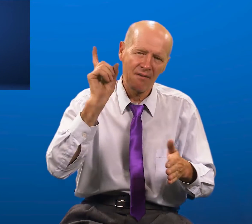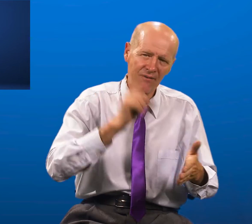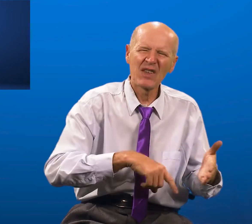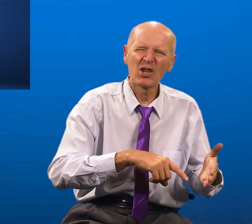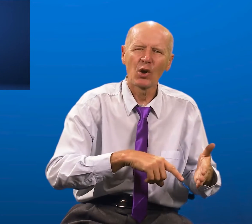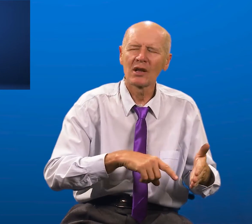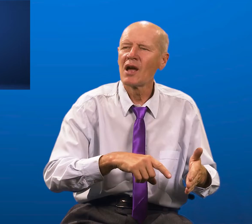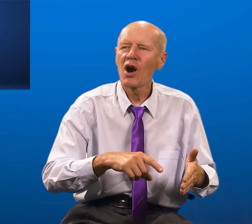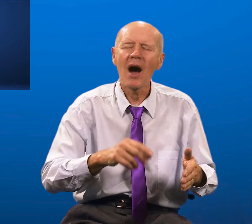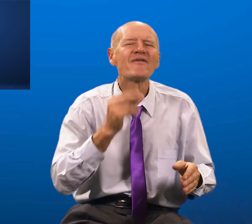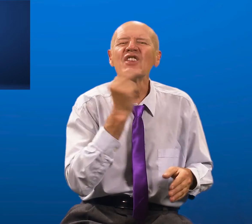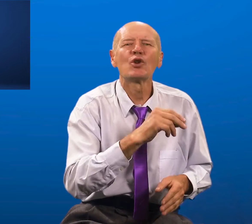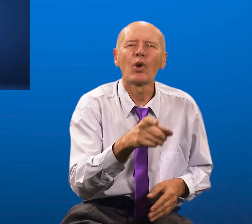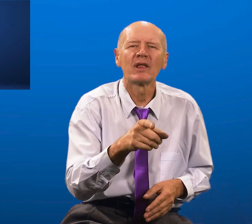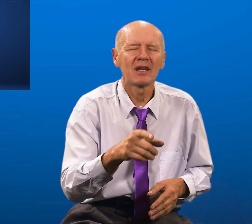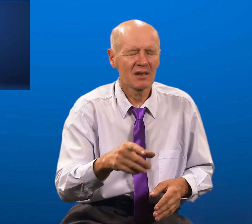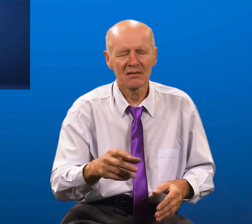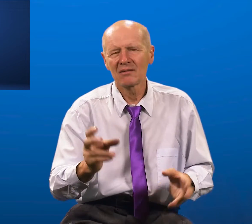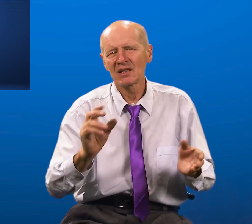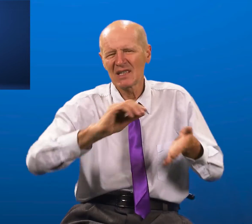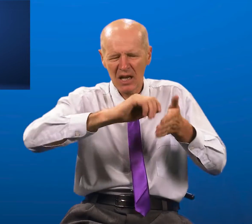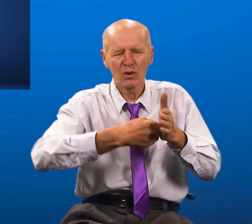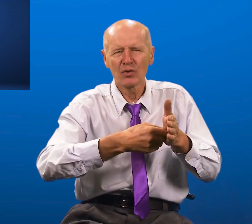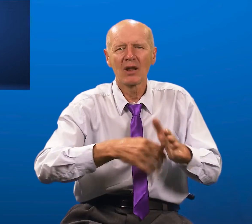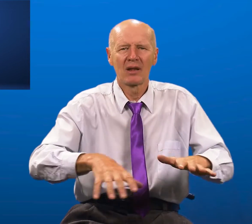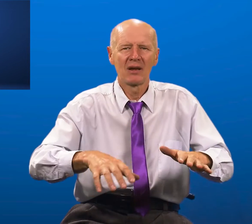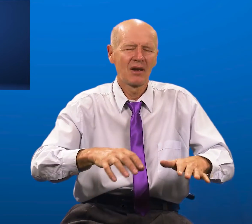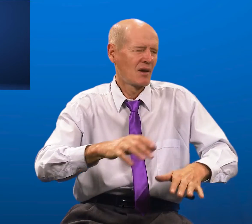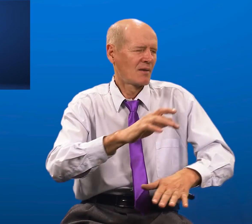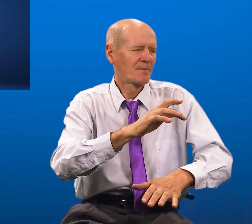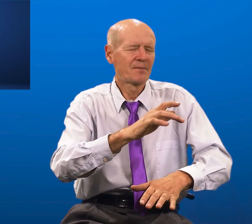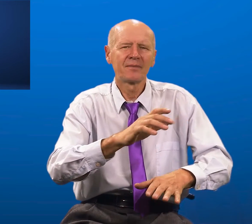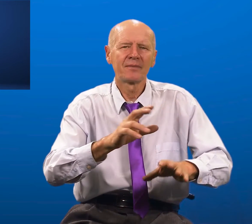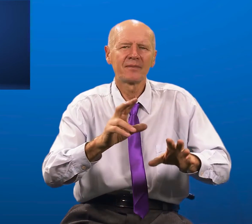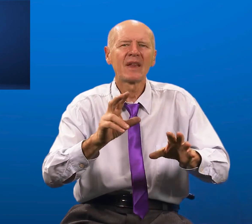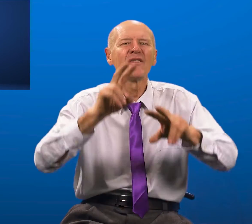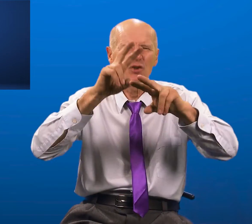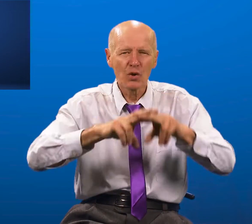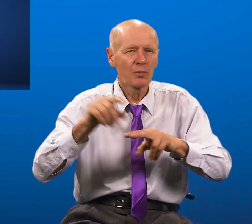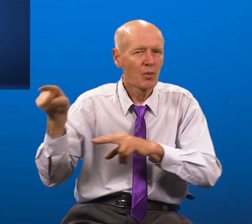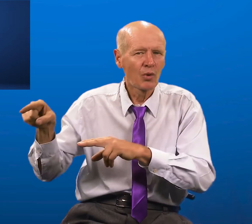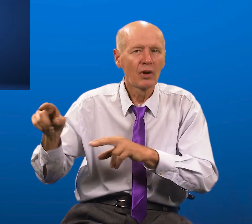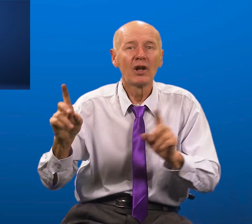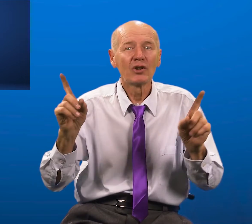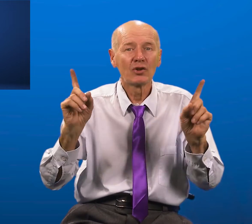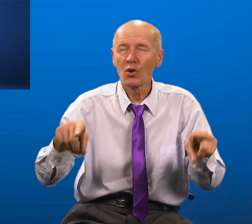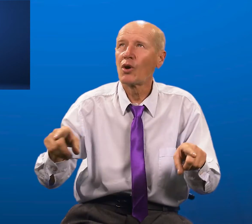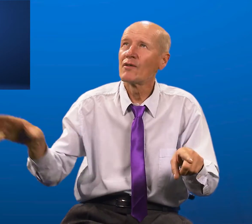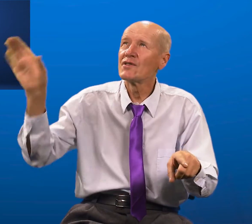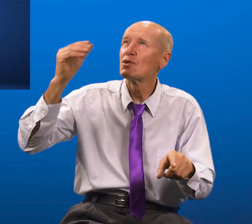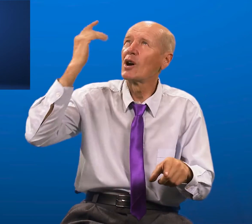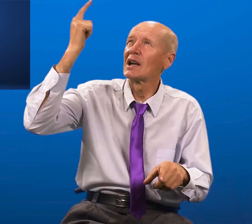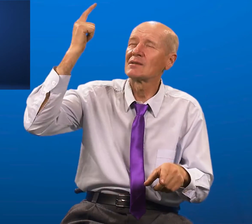обвинен и заключен в узы. Но все равно было все ему отдано